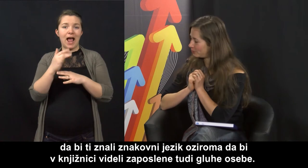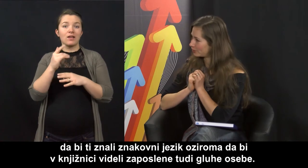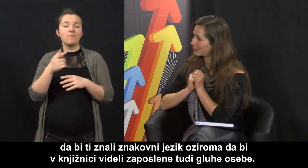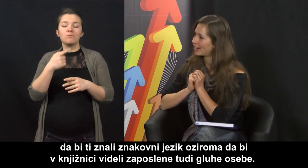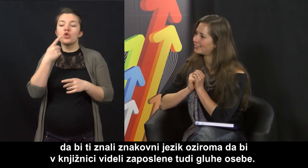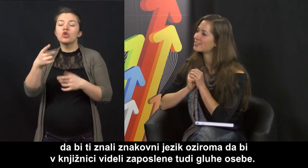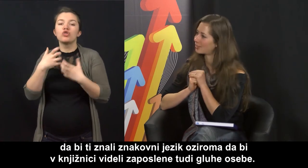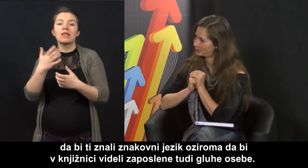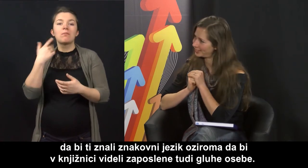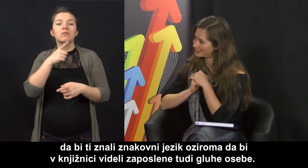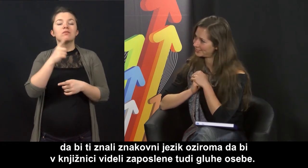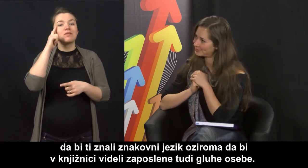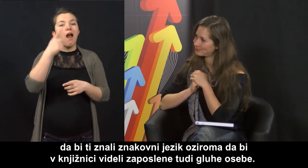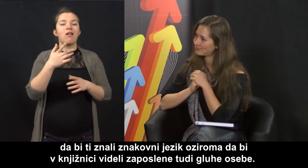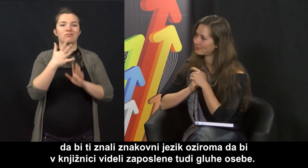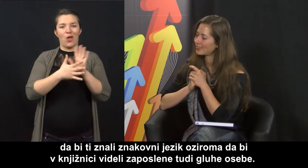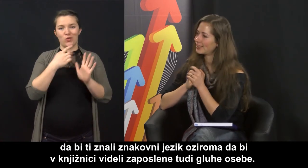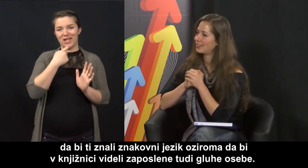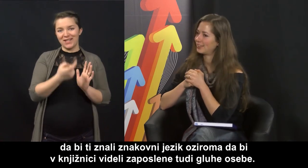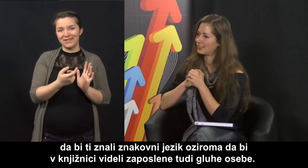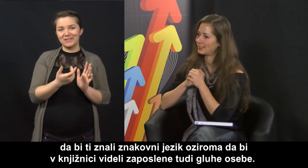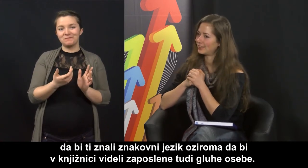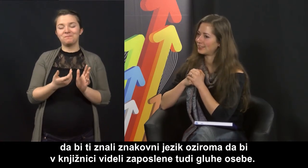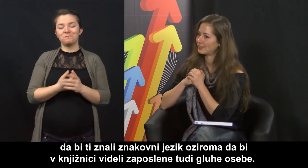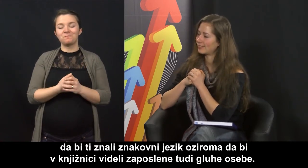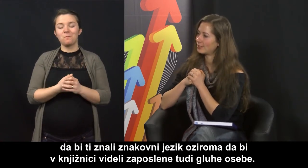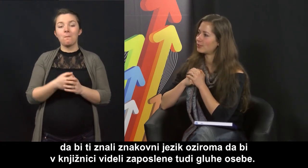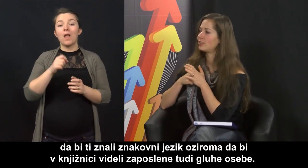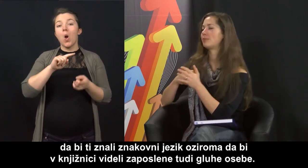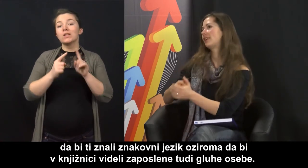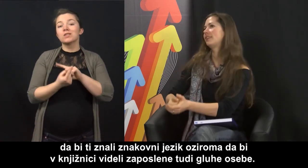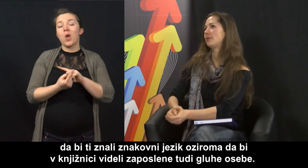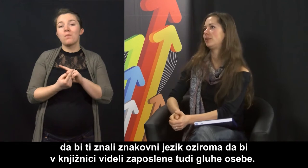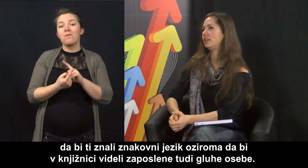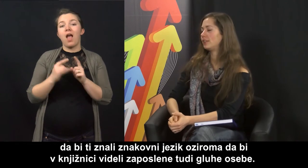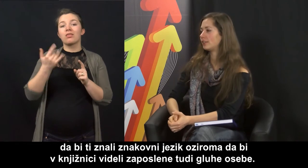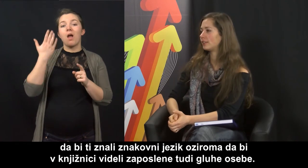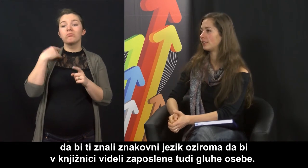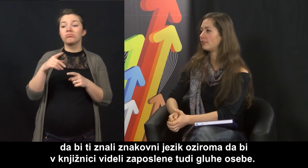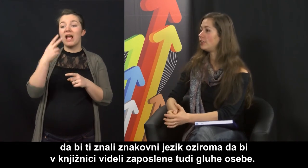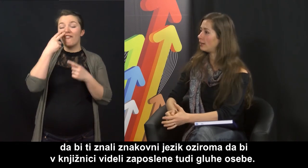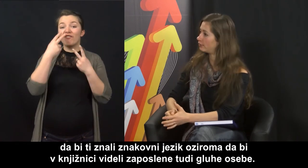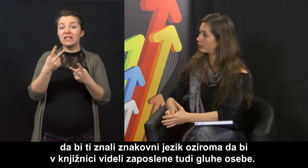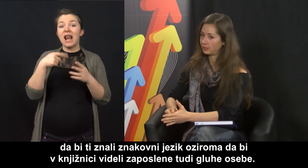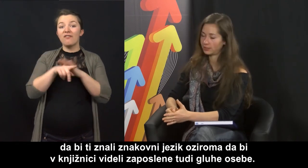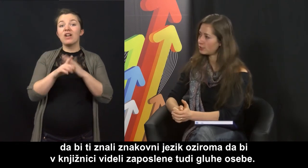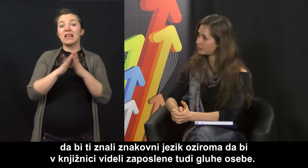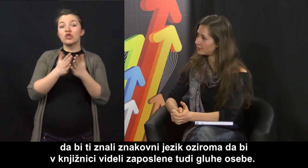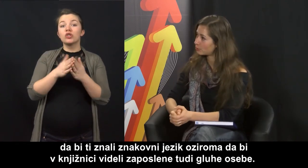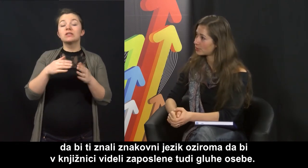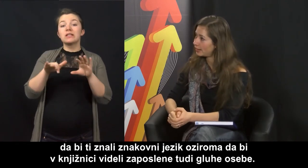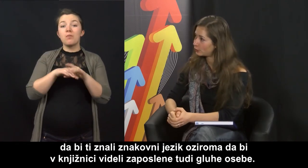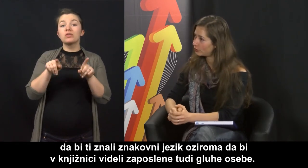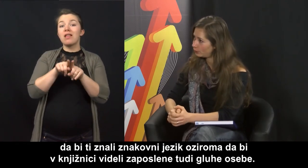znali bibliotekarji znakovni jezik. Oziroma, da bi videli v